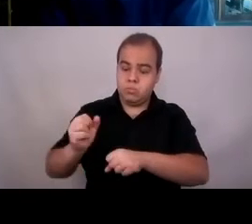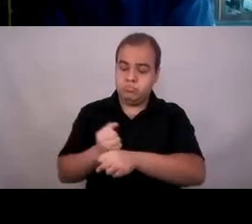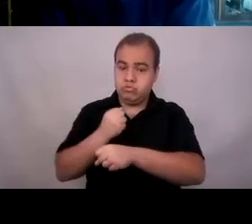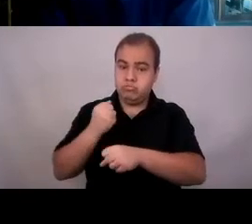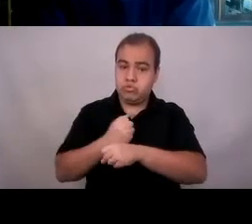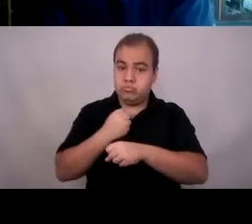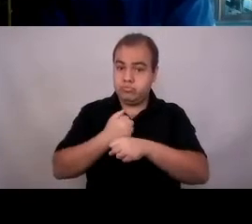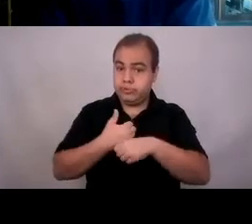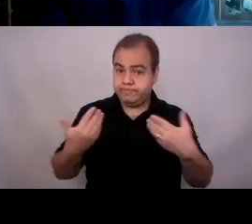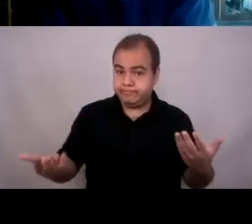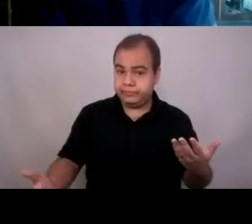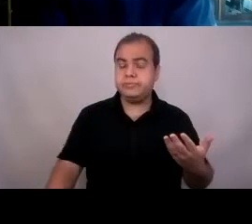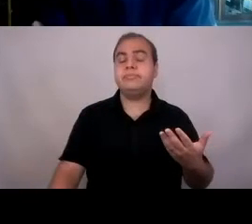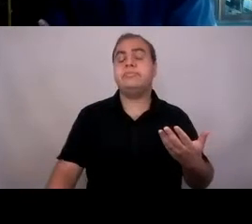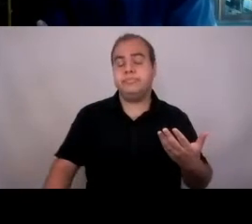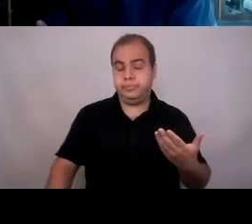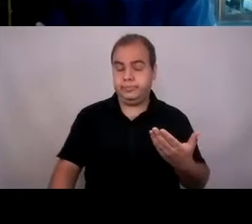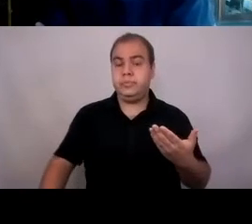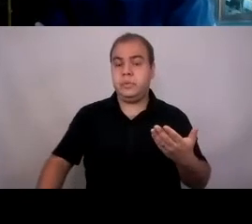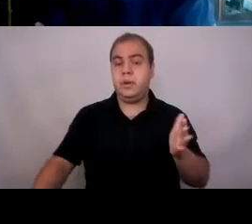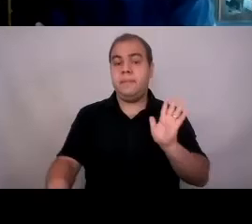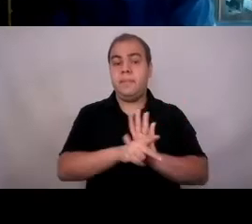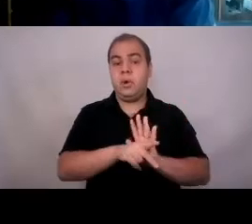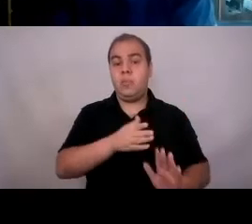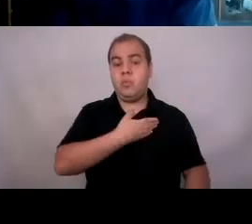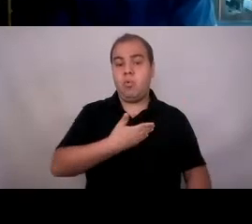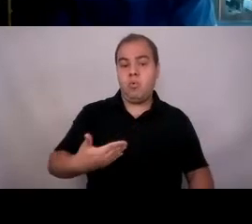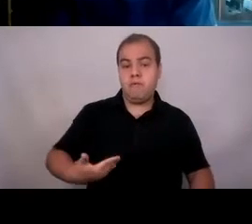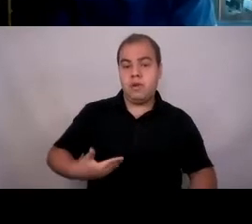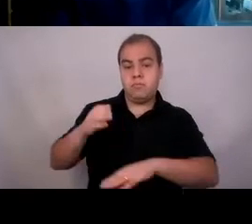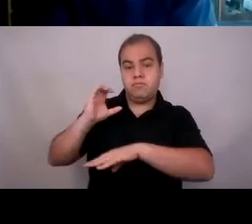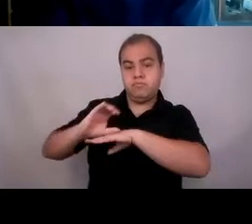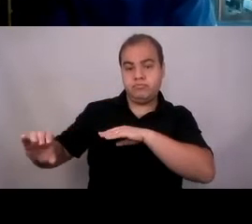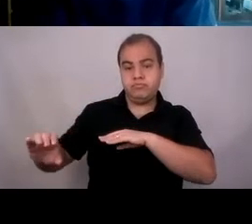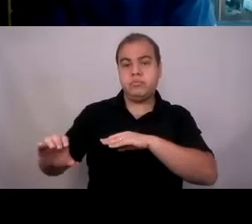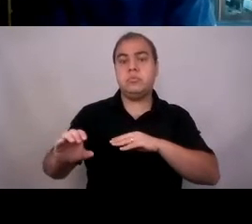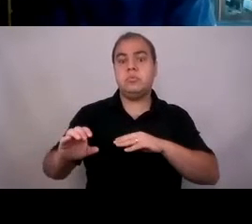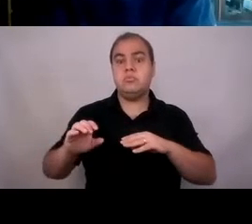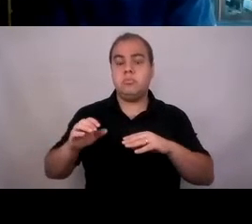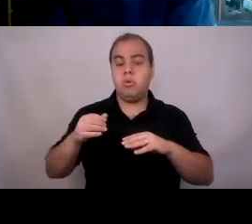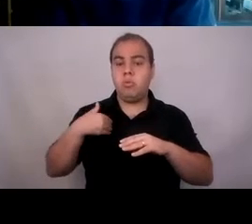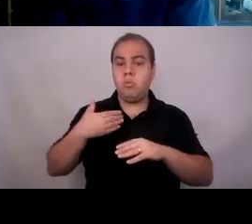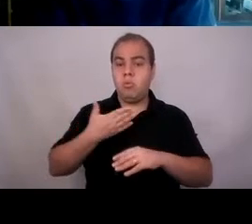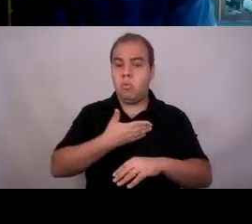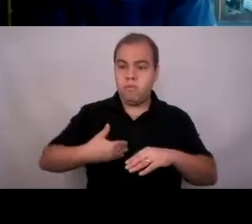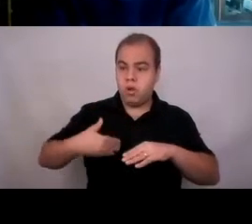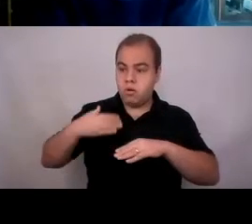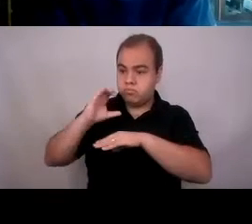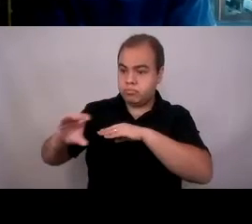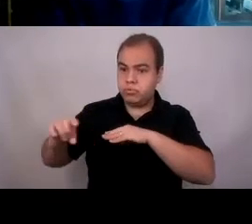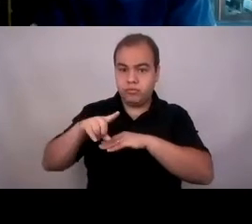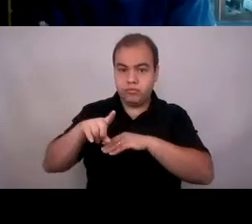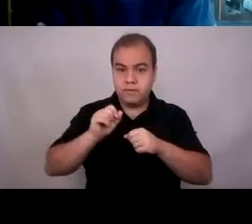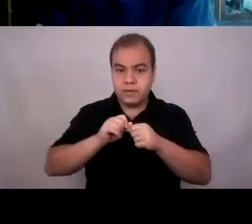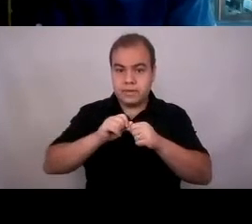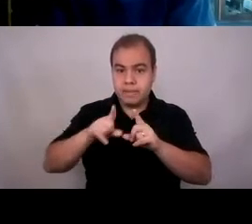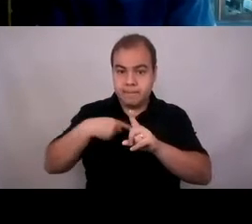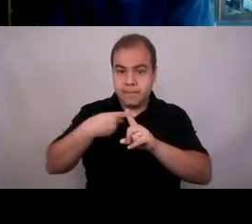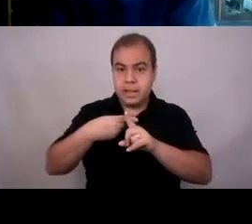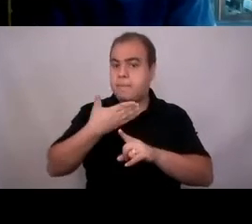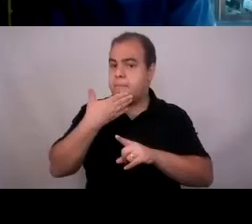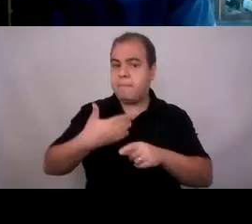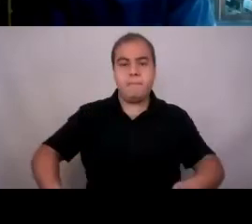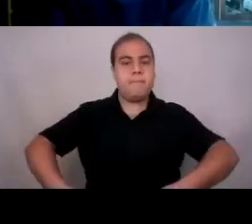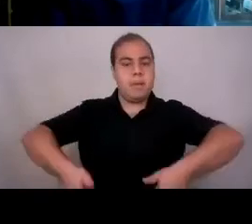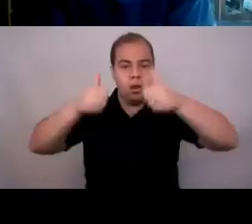Então, é algo que o próprio governo banca. Então, se o governo banca uma parte, você eventualmente decide fazer um pouco mais, melhor ainda.